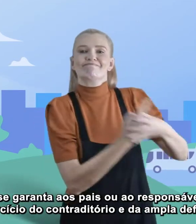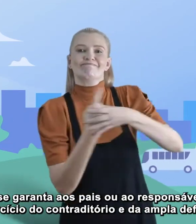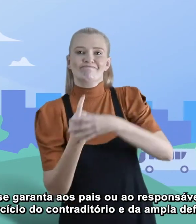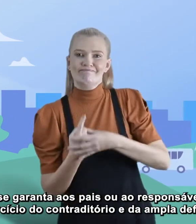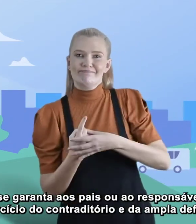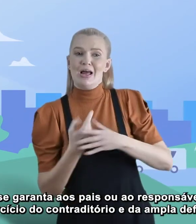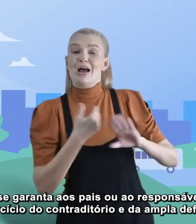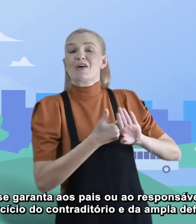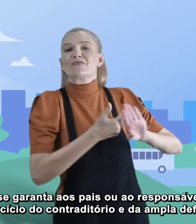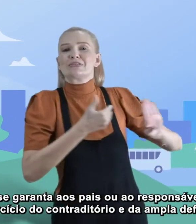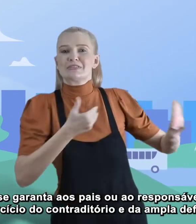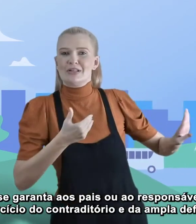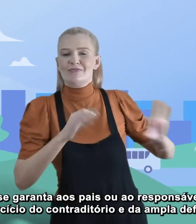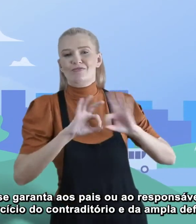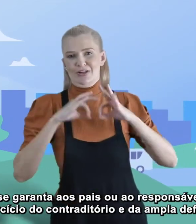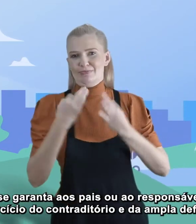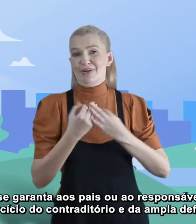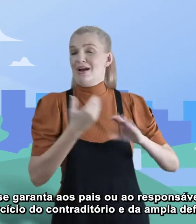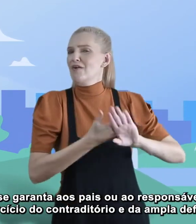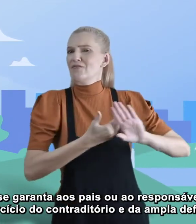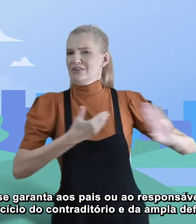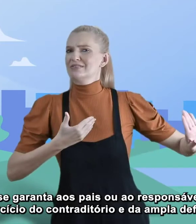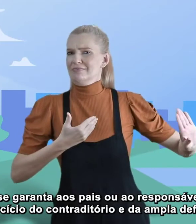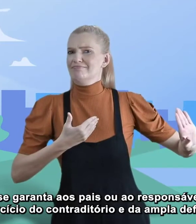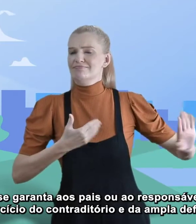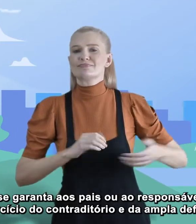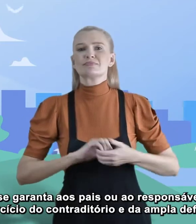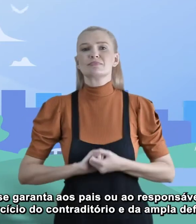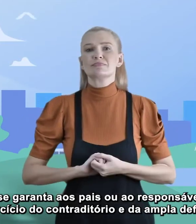do contraditório e da ampla defesa.